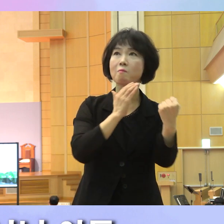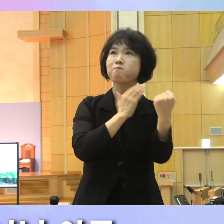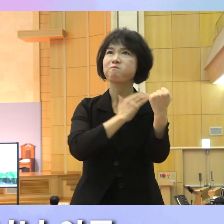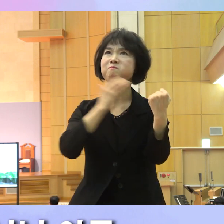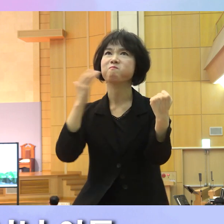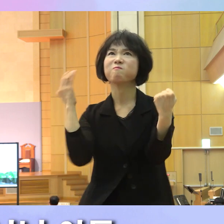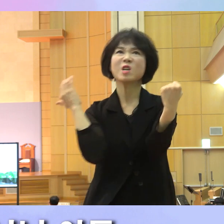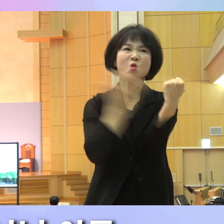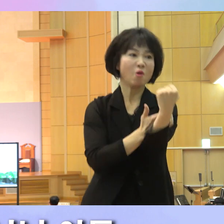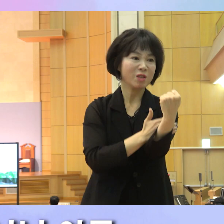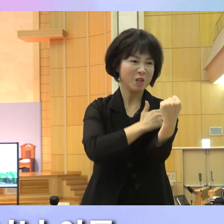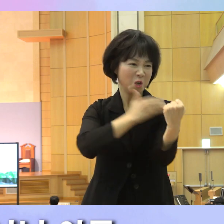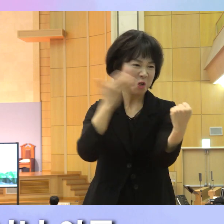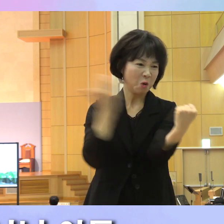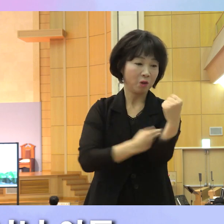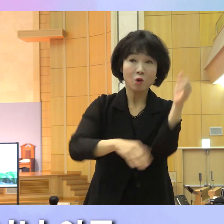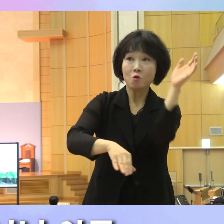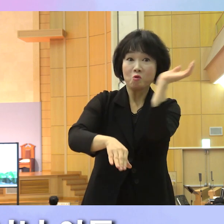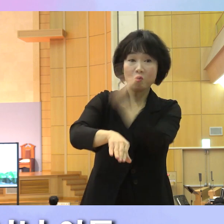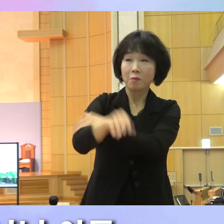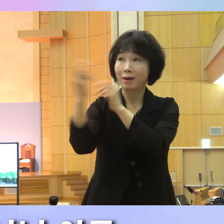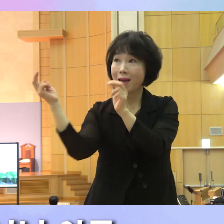권능의 우편에 앉은 것,